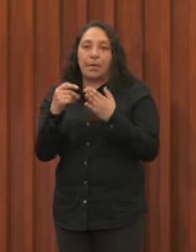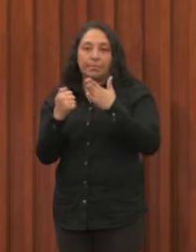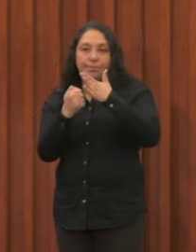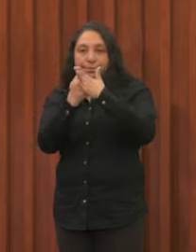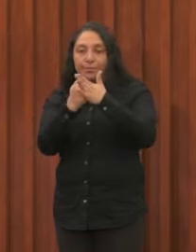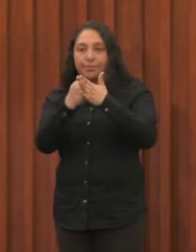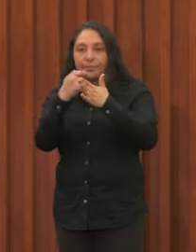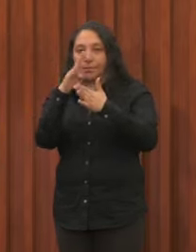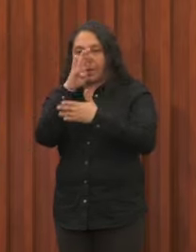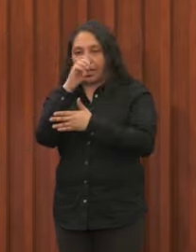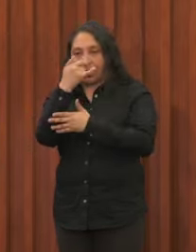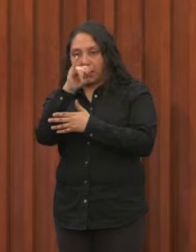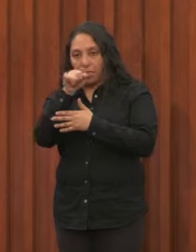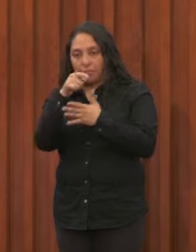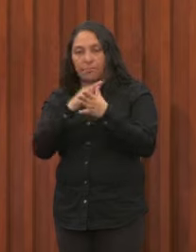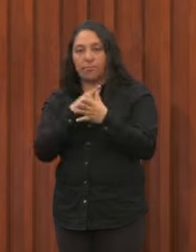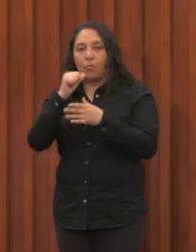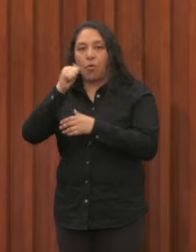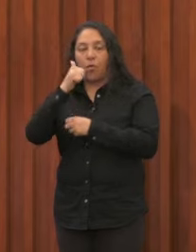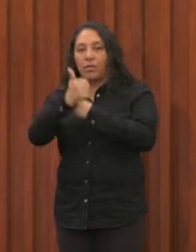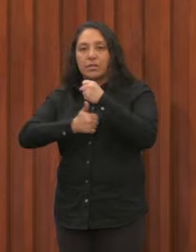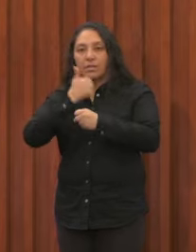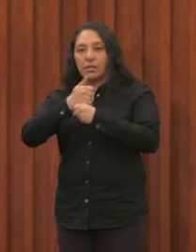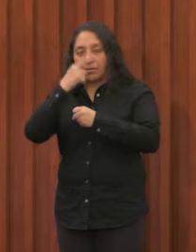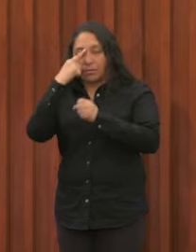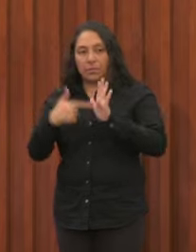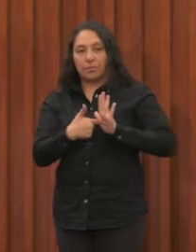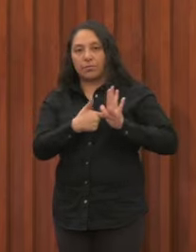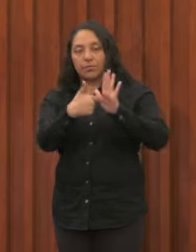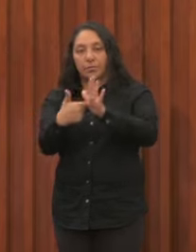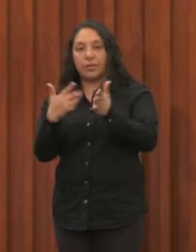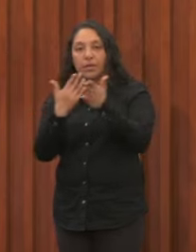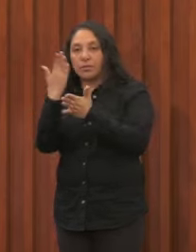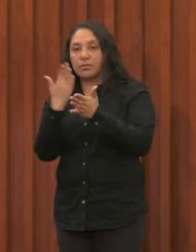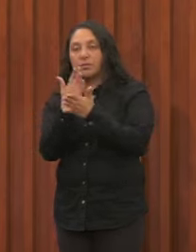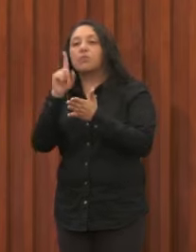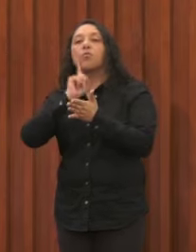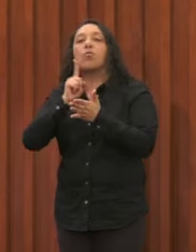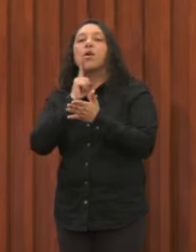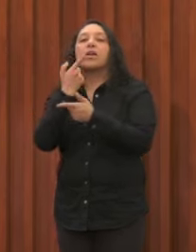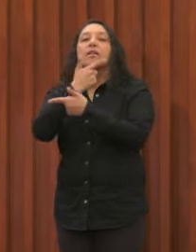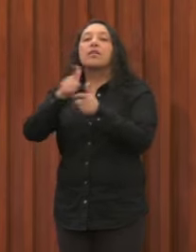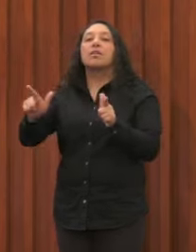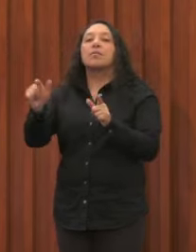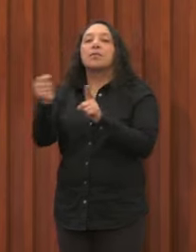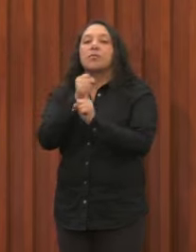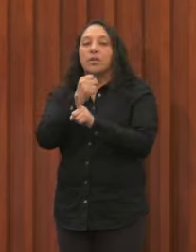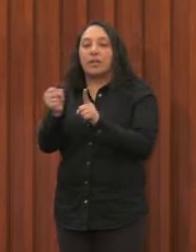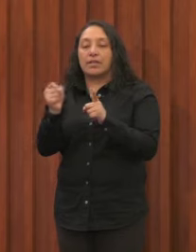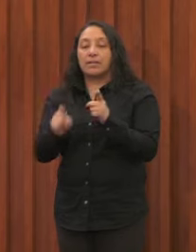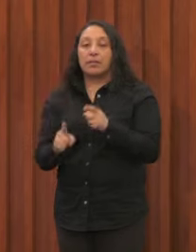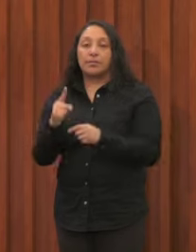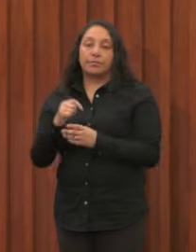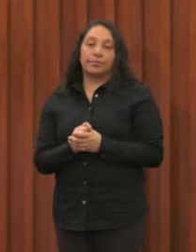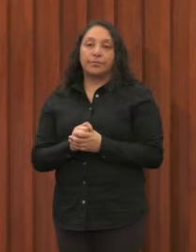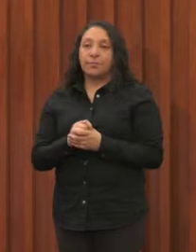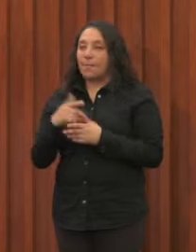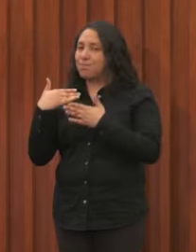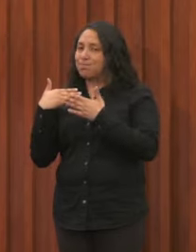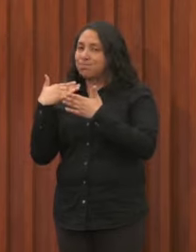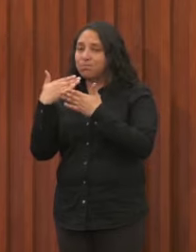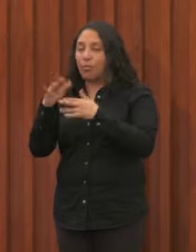11 años desde la publicación de la Ley General de Acceso de las Mujeres a una Vida Libre de Violencia. y una década de la